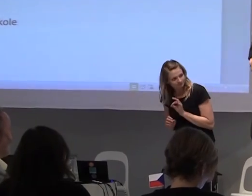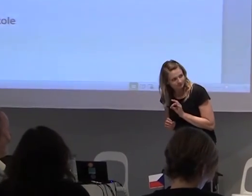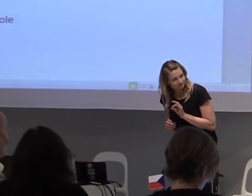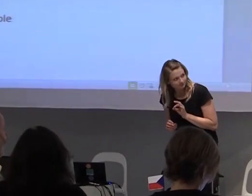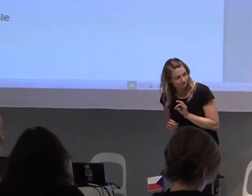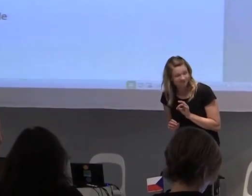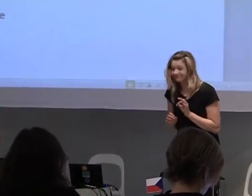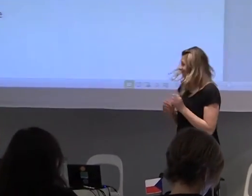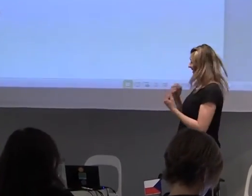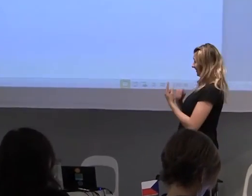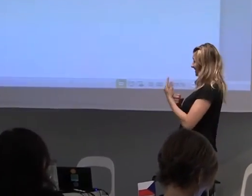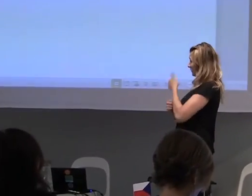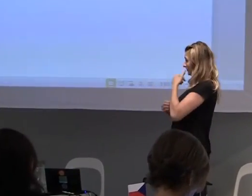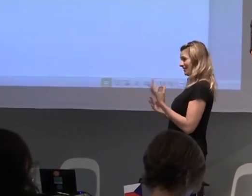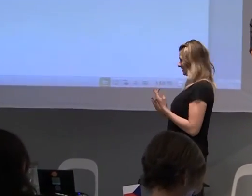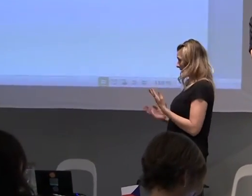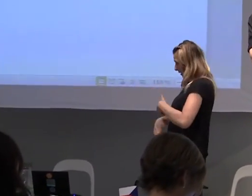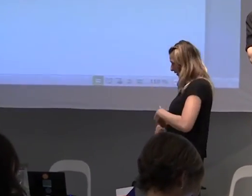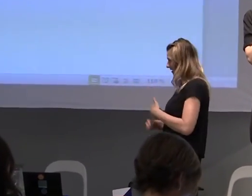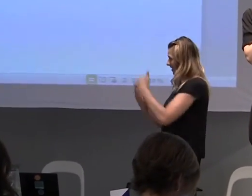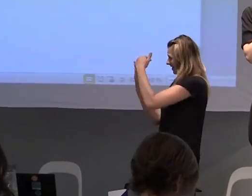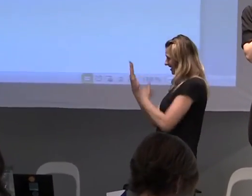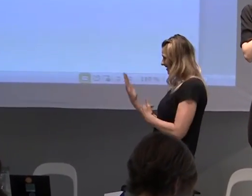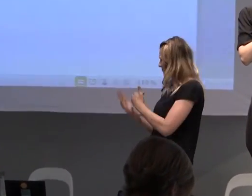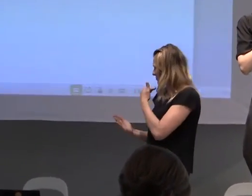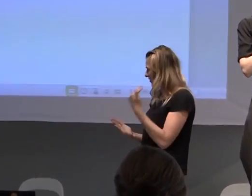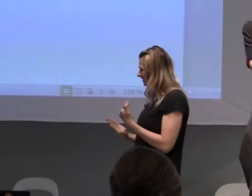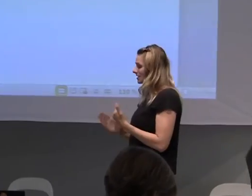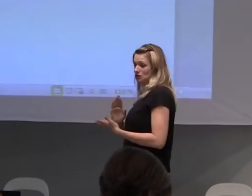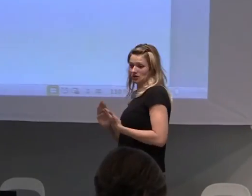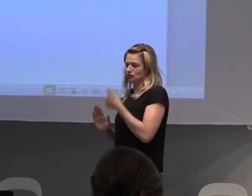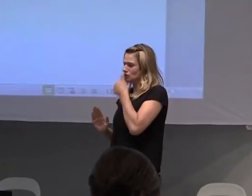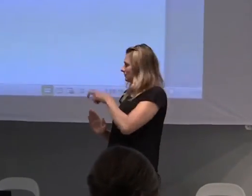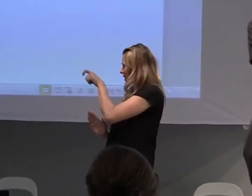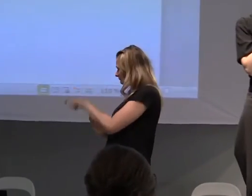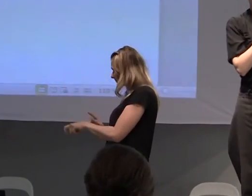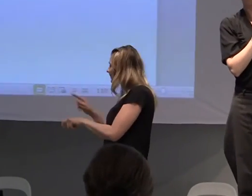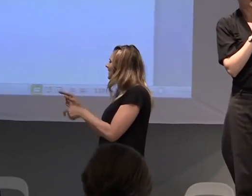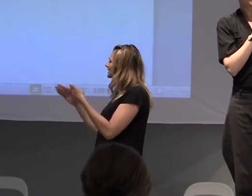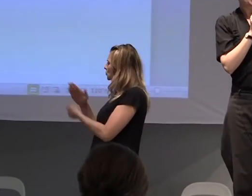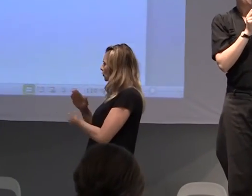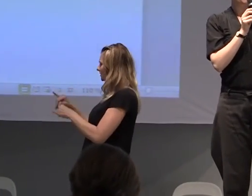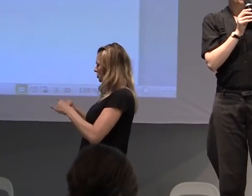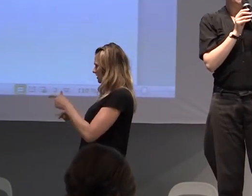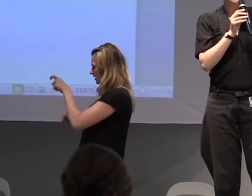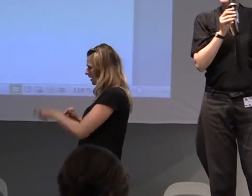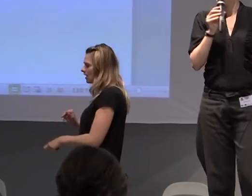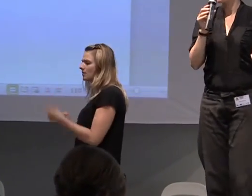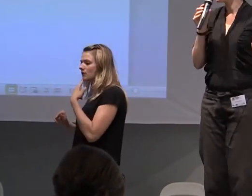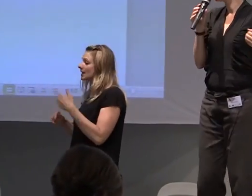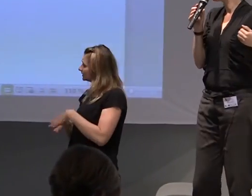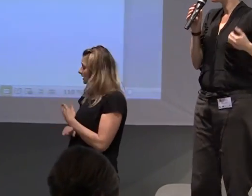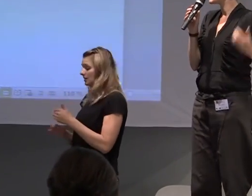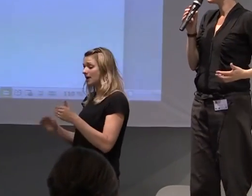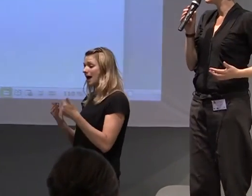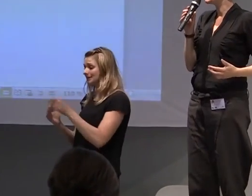A to jsou neuvěřitelné věci. Jeden pan zástupce říká a shoduje se s jinou paní zástupkyní podporovat ty asistenty,